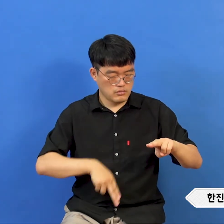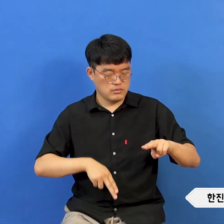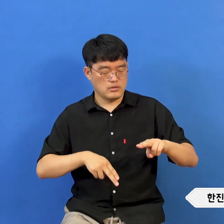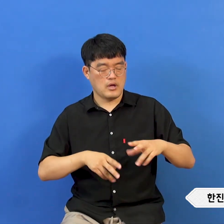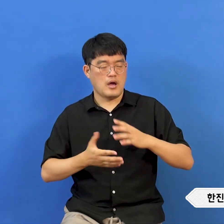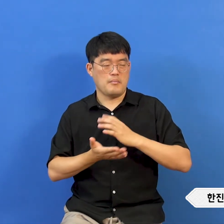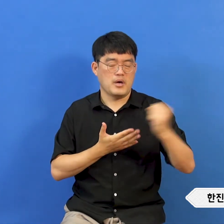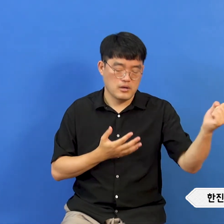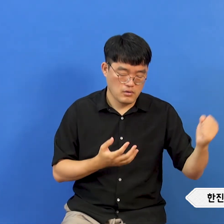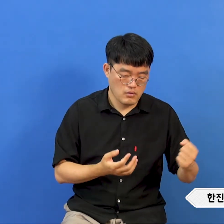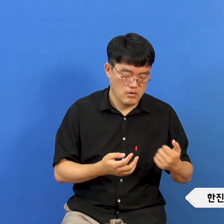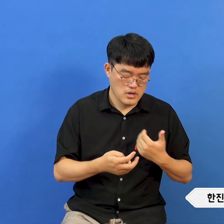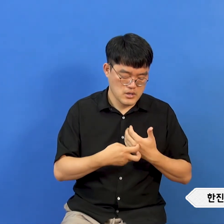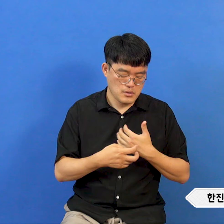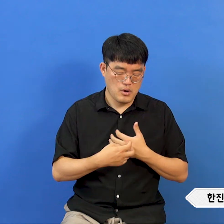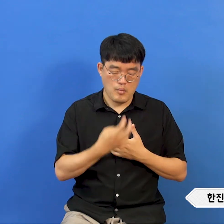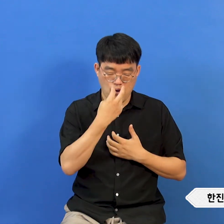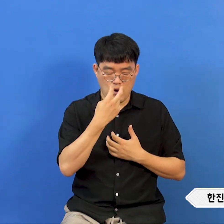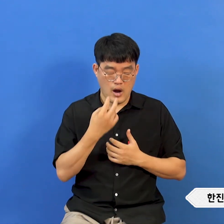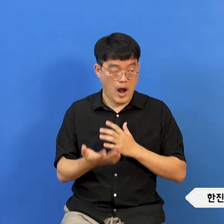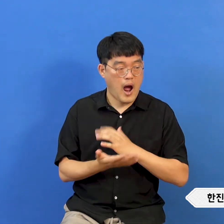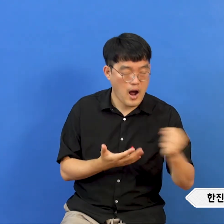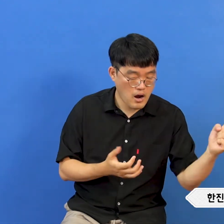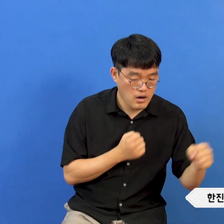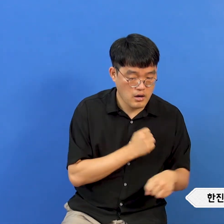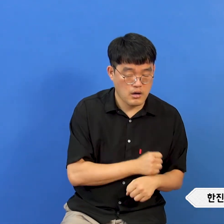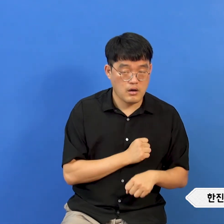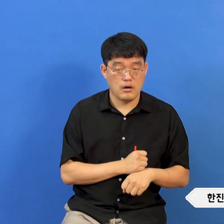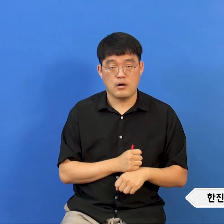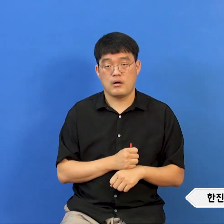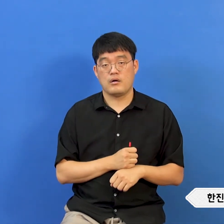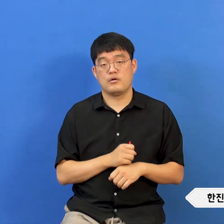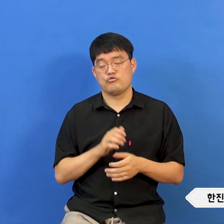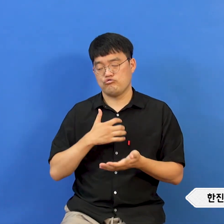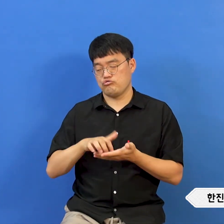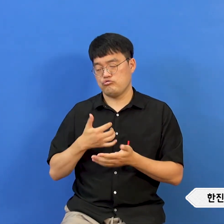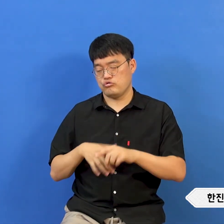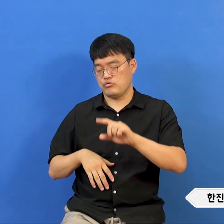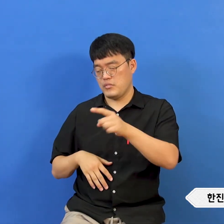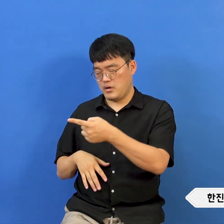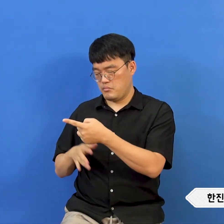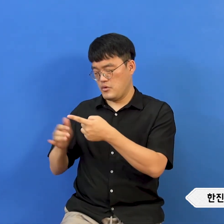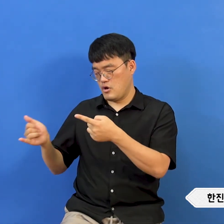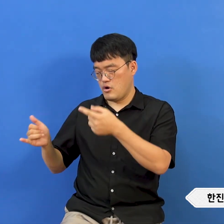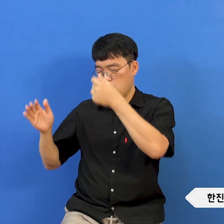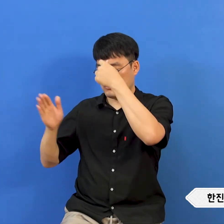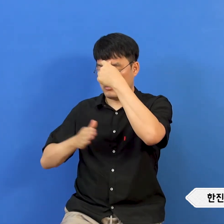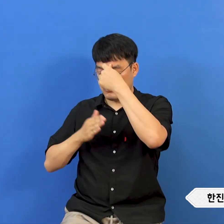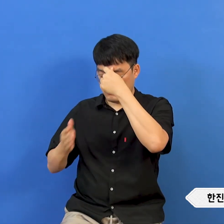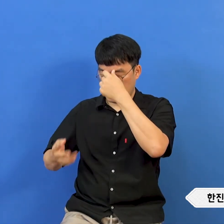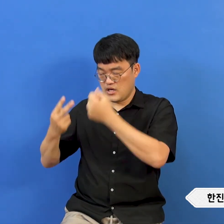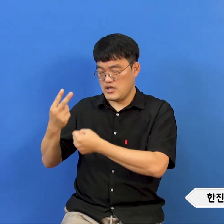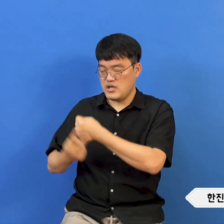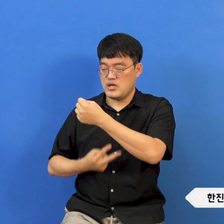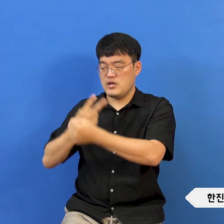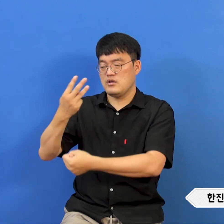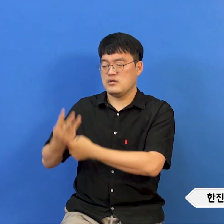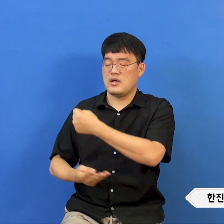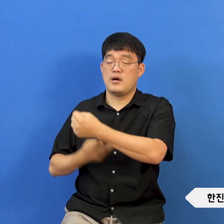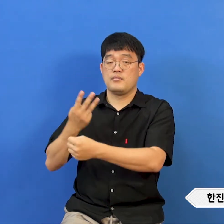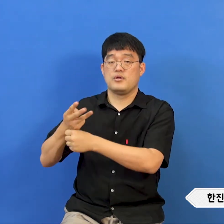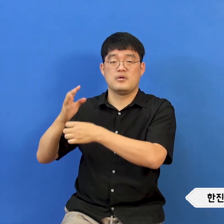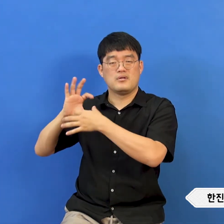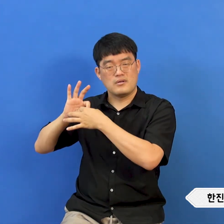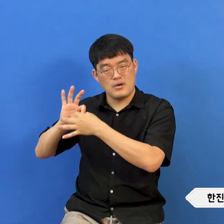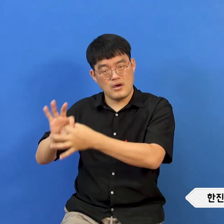다 박탈당하고, 그냥 한 100여 명 교인들과 한 2, 3년째 계속